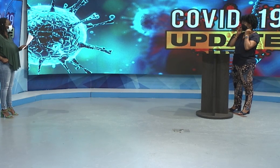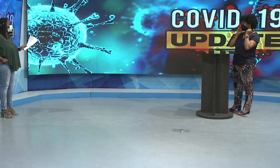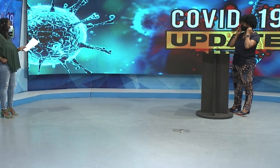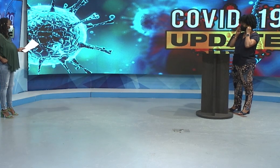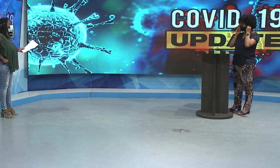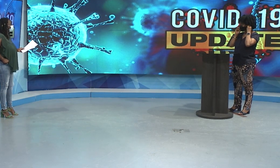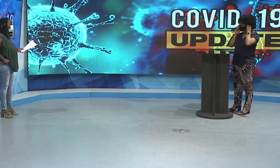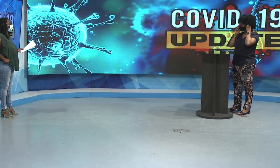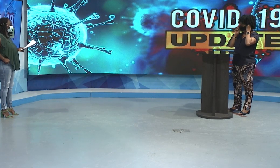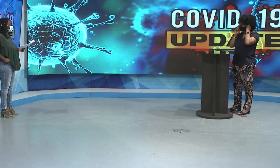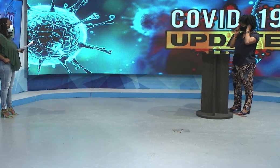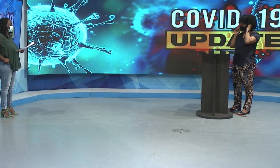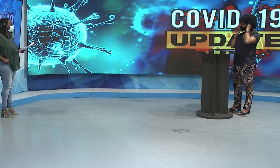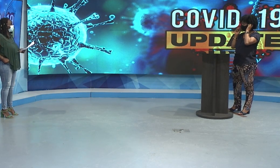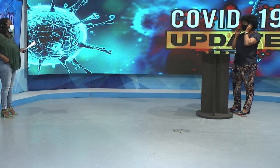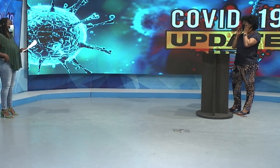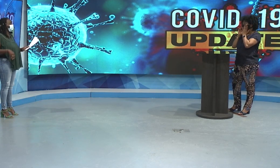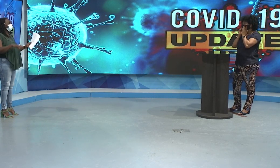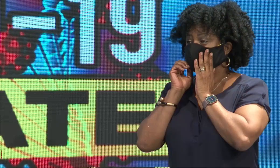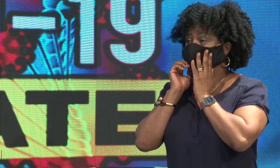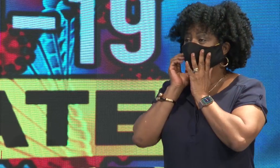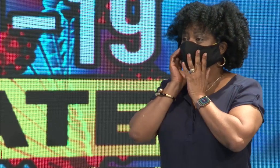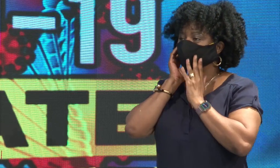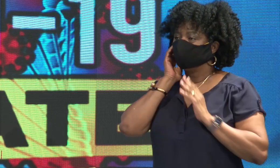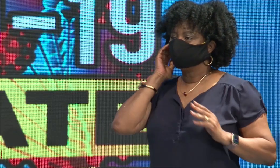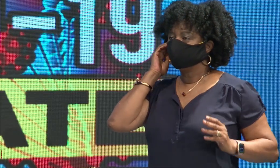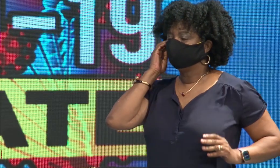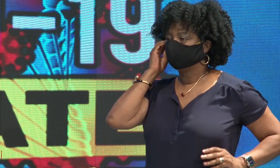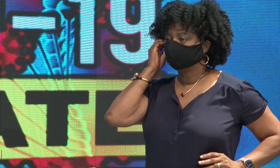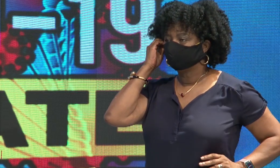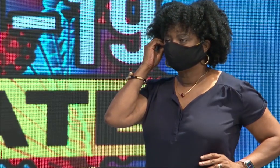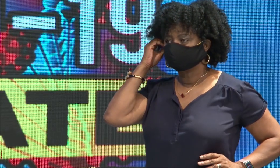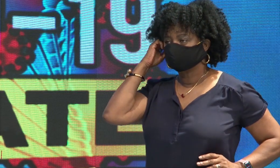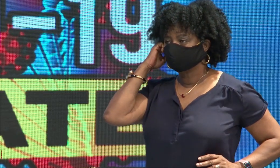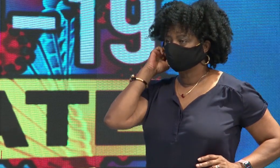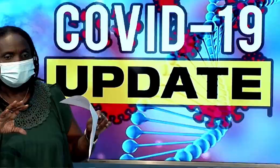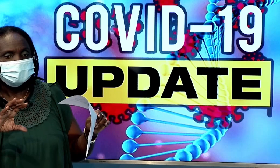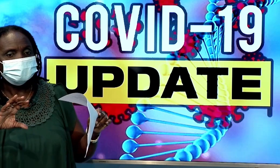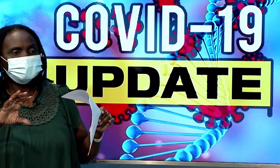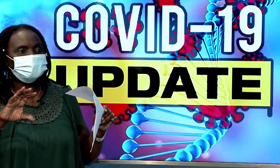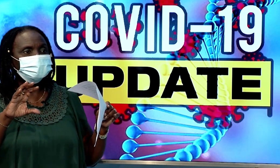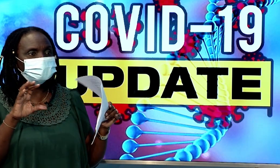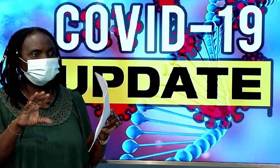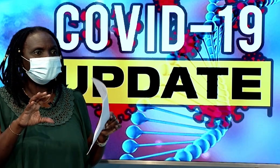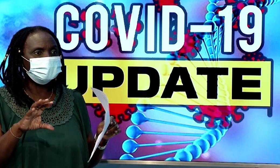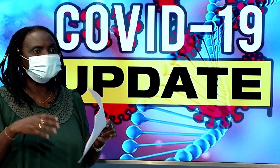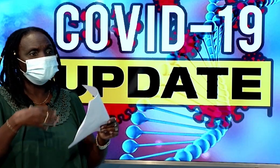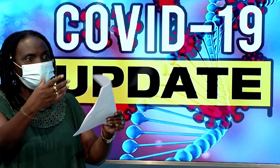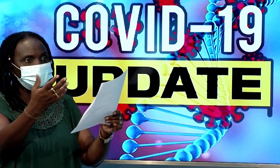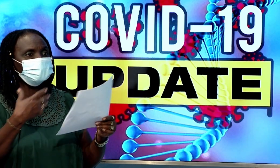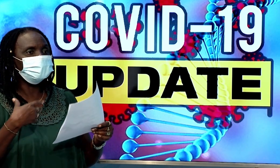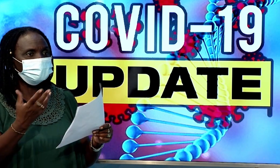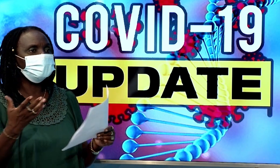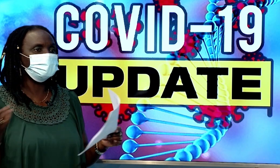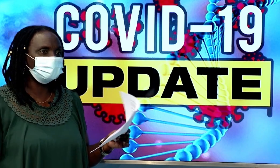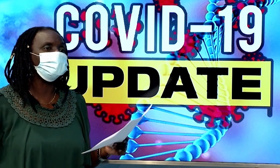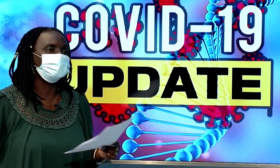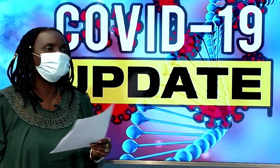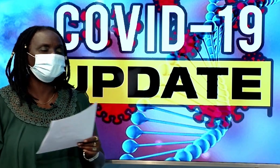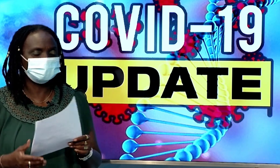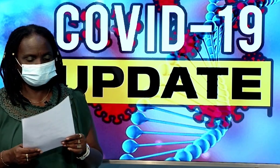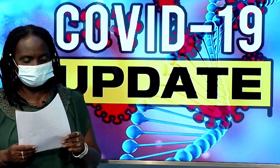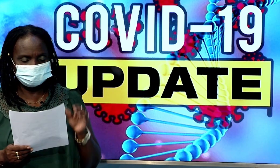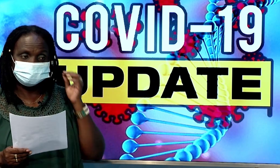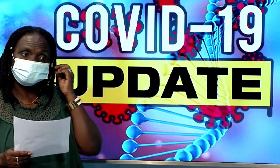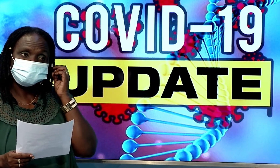Exact, zie, maar maakt niet uit, het is er. Ja. Maar want je weet, ze zeggen, het is eigenlijk geen beveiliging, maar het is bescherming. Ja,